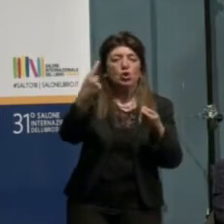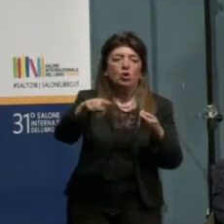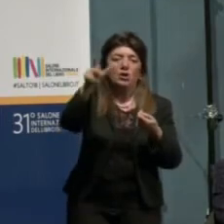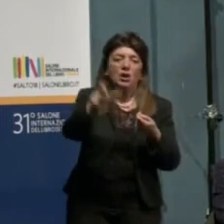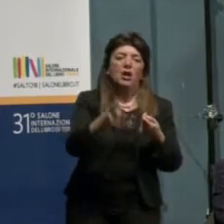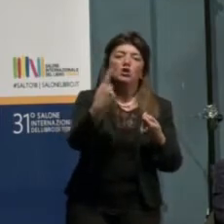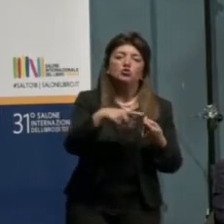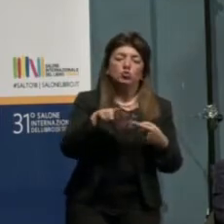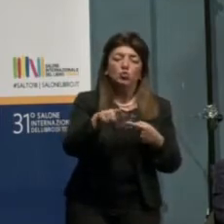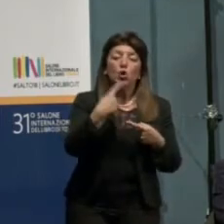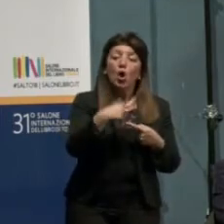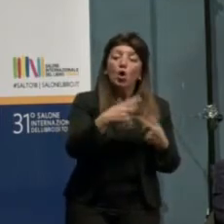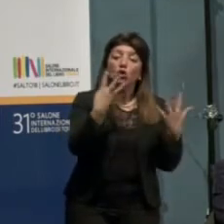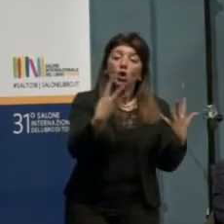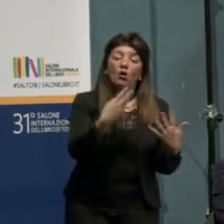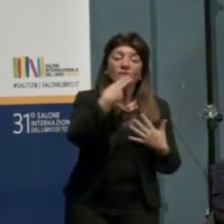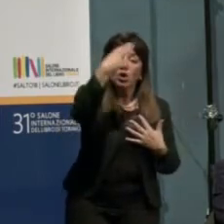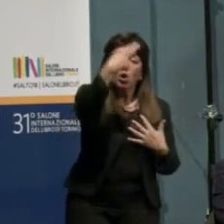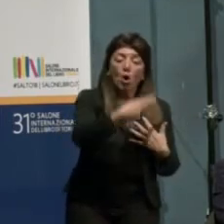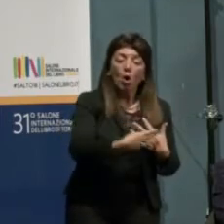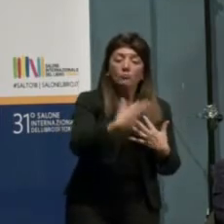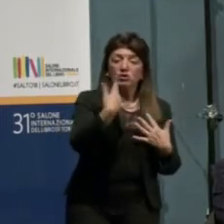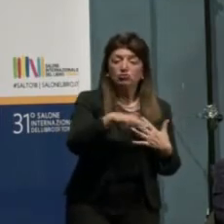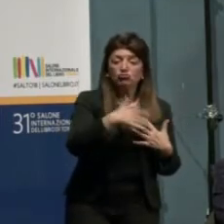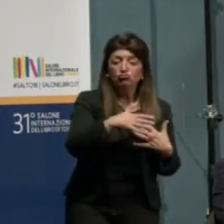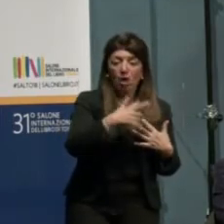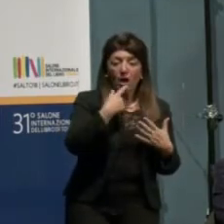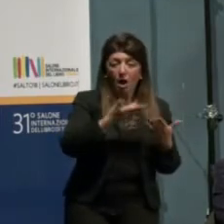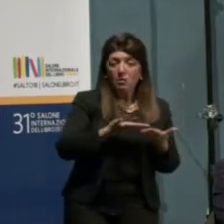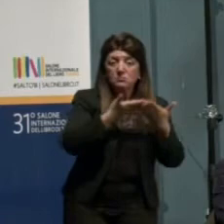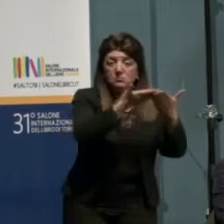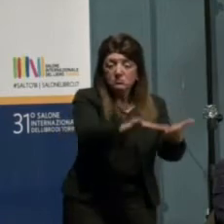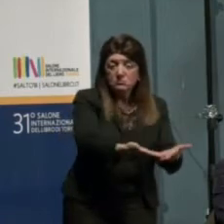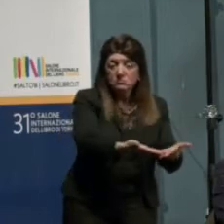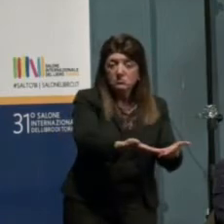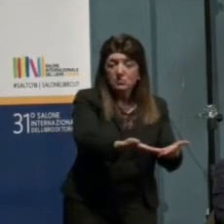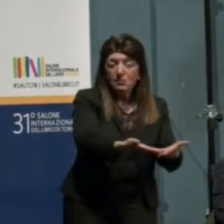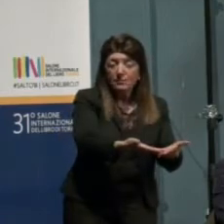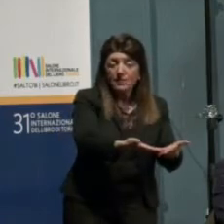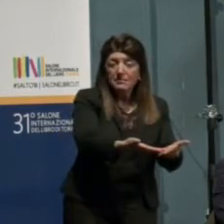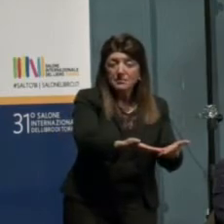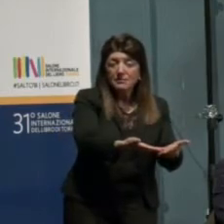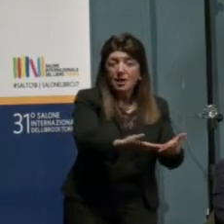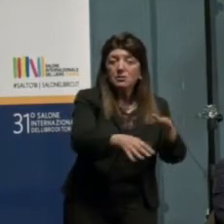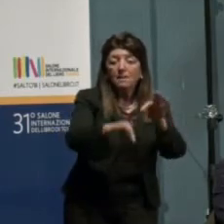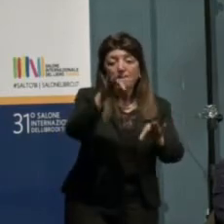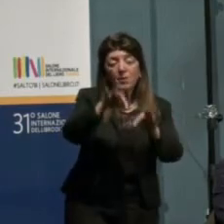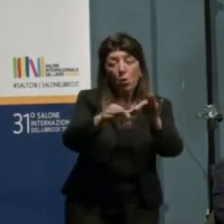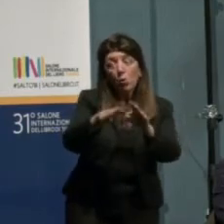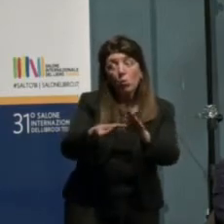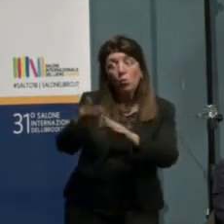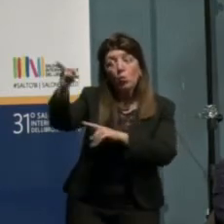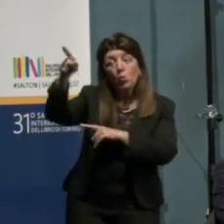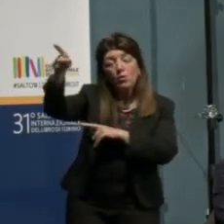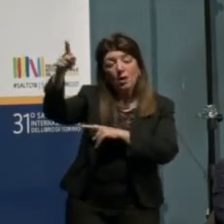questi nove noi sono stati rappresentati già alla procura del del cairo al generale sadek